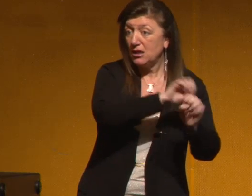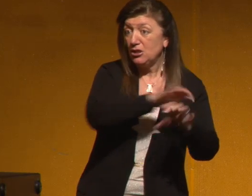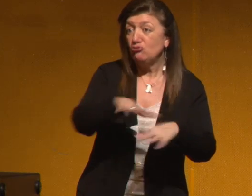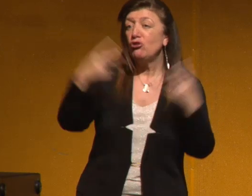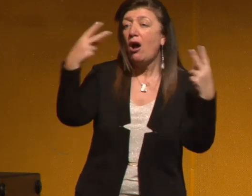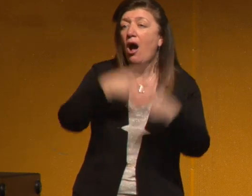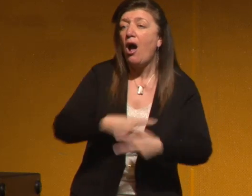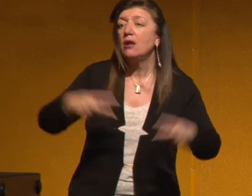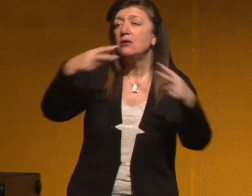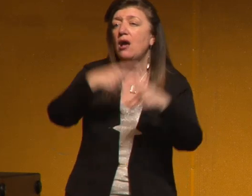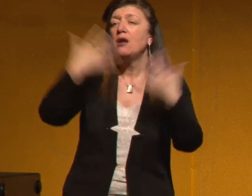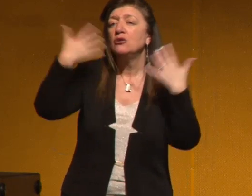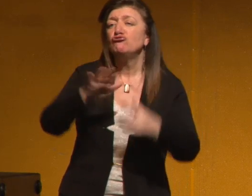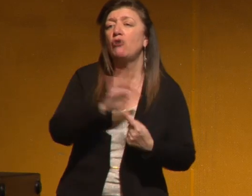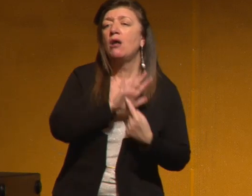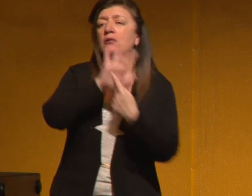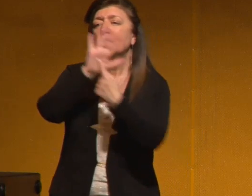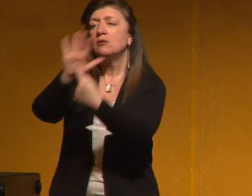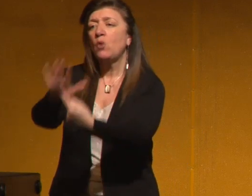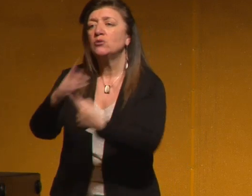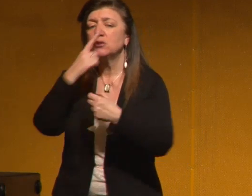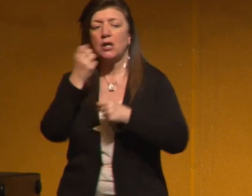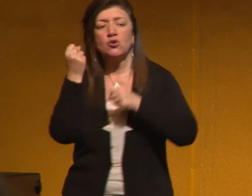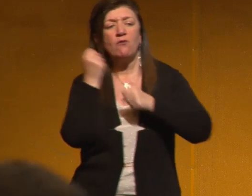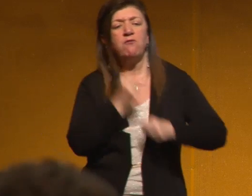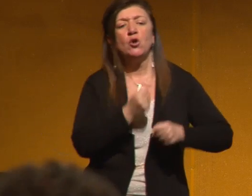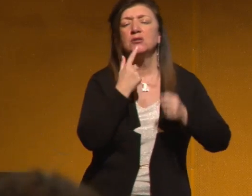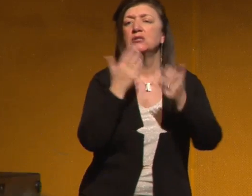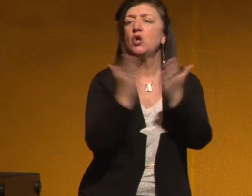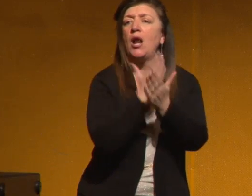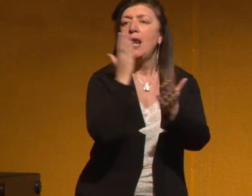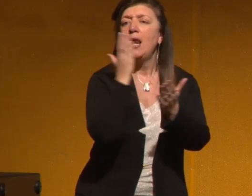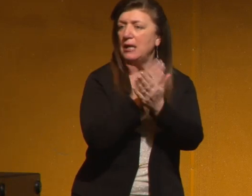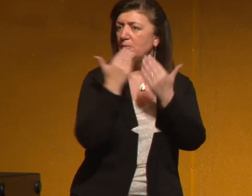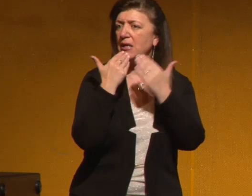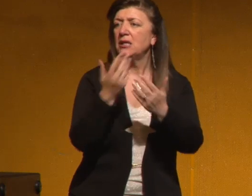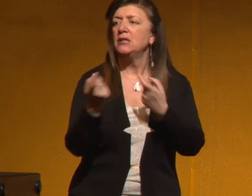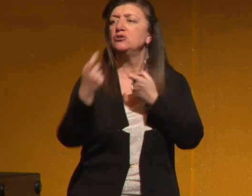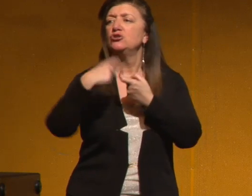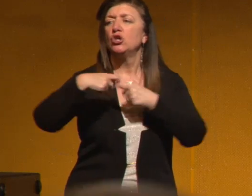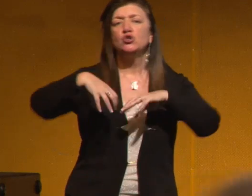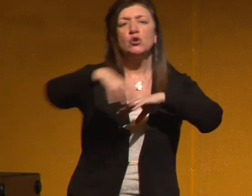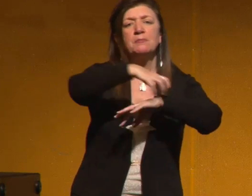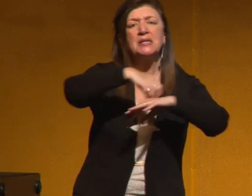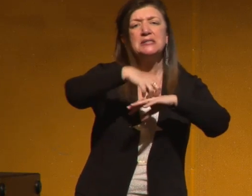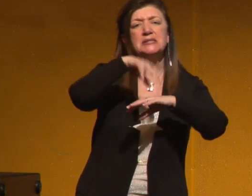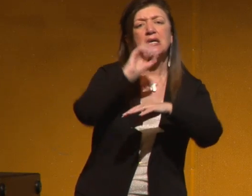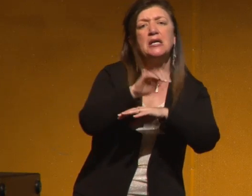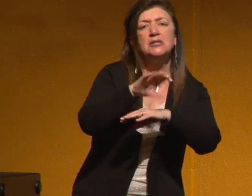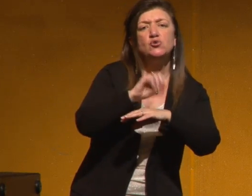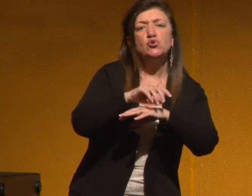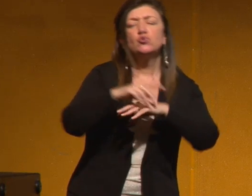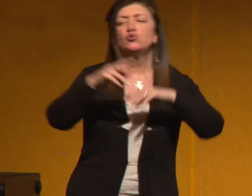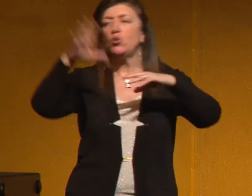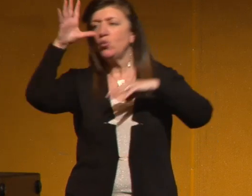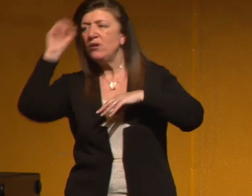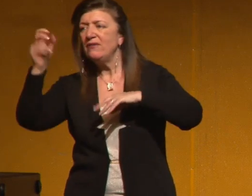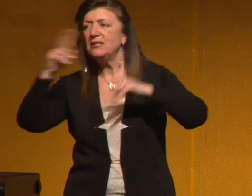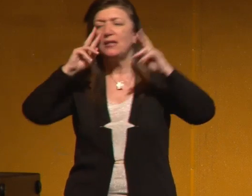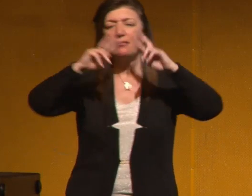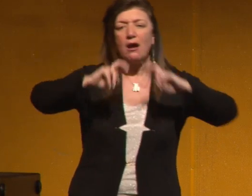salone con la fondazione per il libro di cui anche socio il ministero dell'istruzione dell'università e della ricerca contribuiscono a